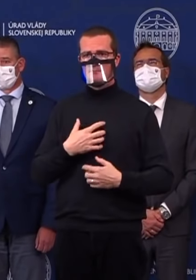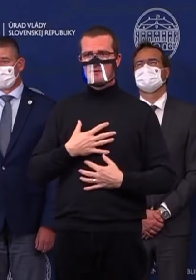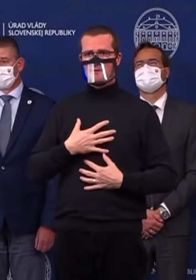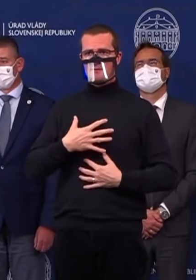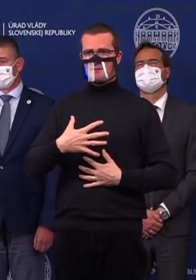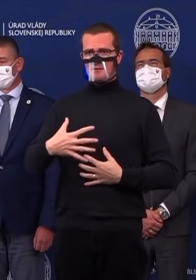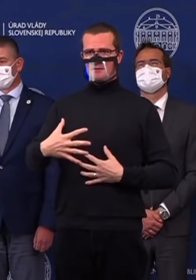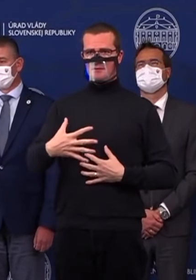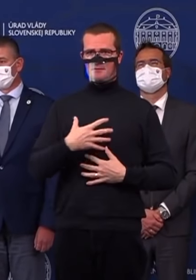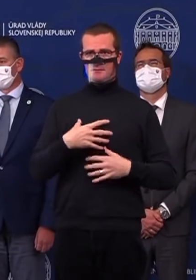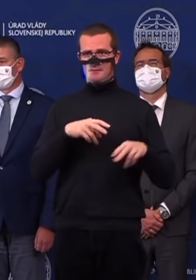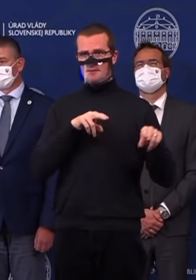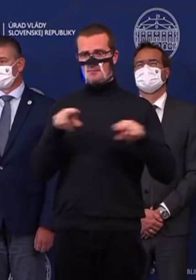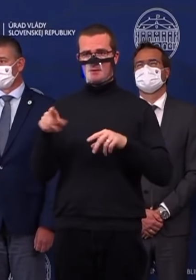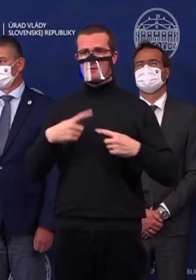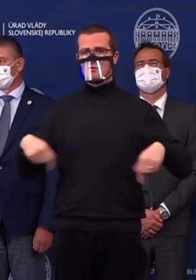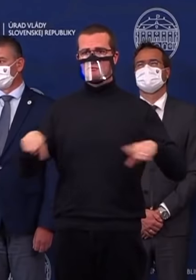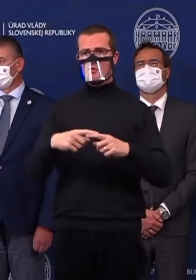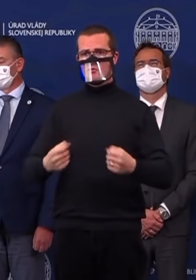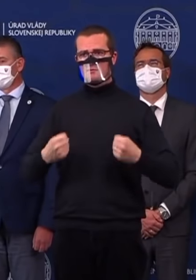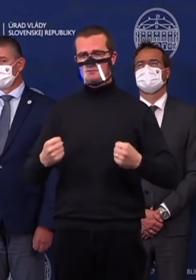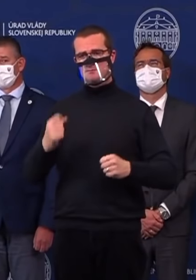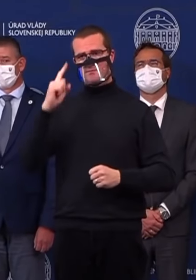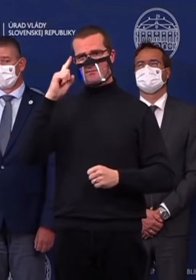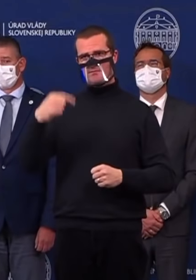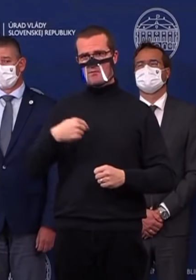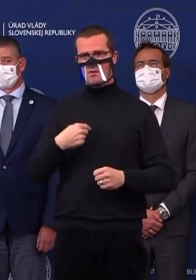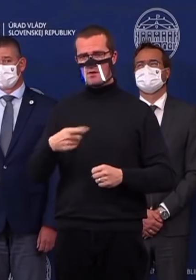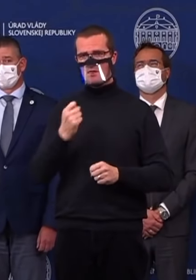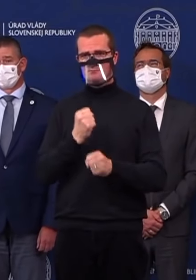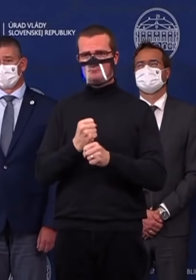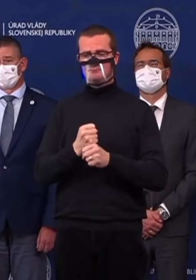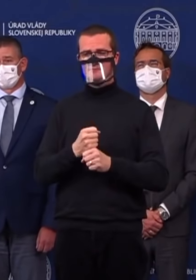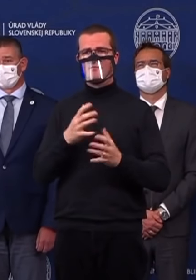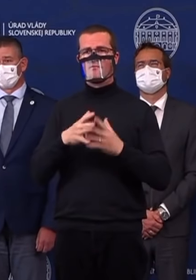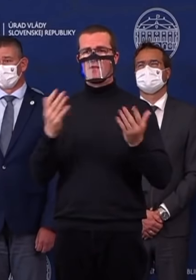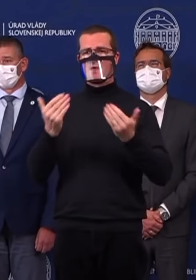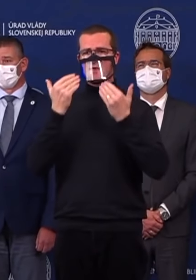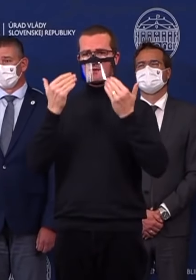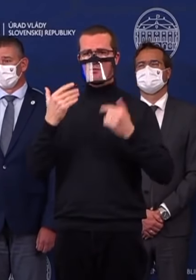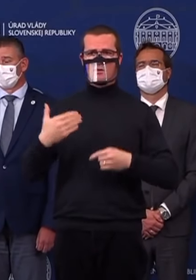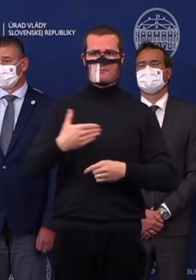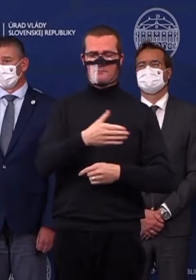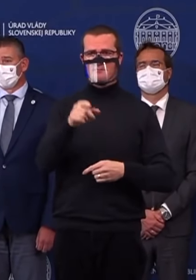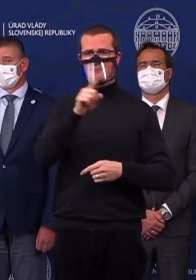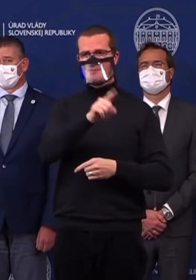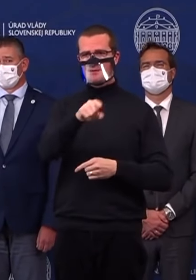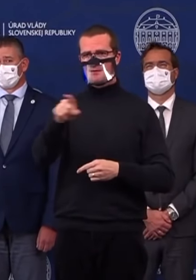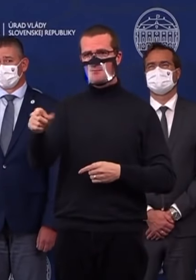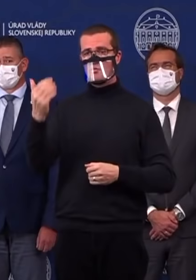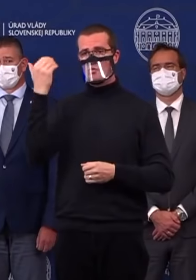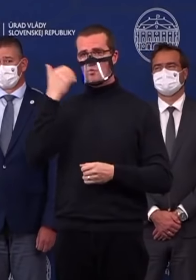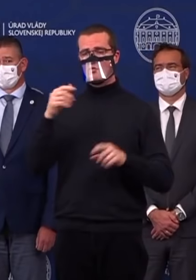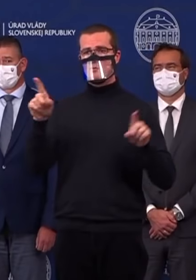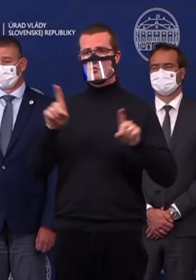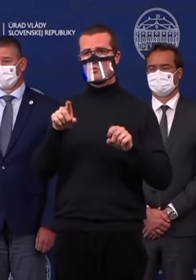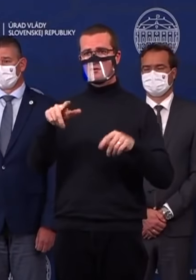nadýchnuť, aby sme to spoločnými silami dokázali. Ale teda veľmi veľké ďakujem patrí hlavne tým ľuďom, ktorí sa